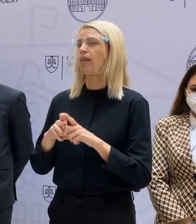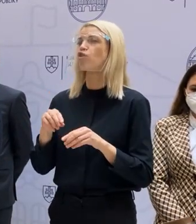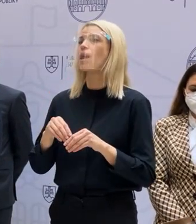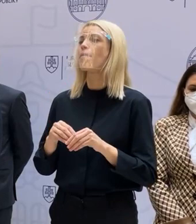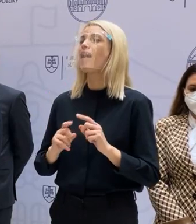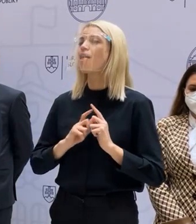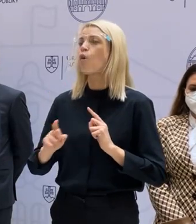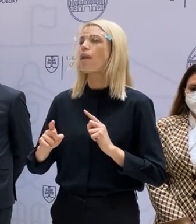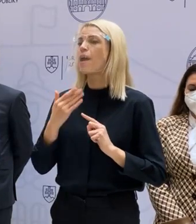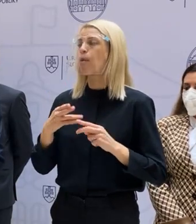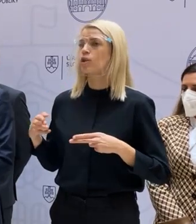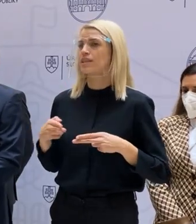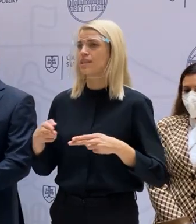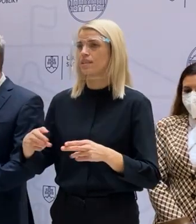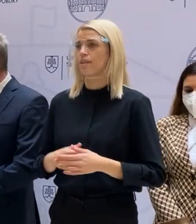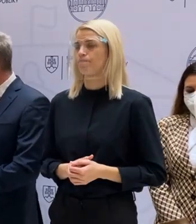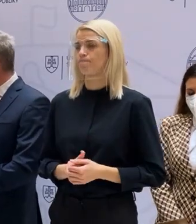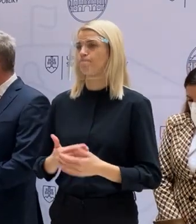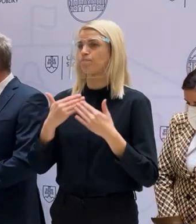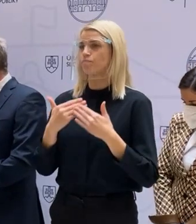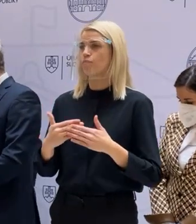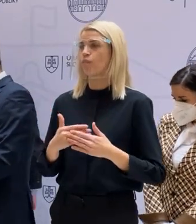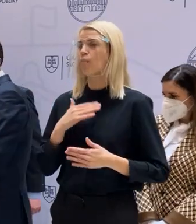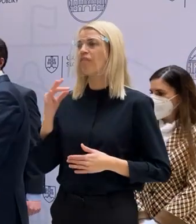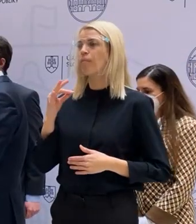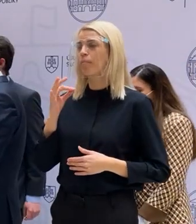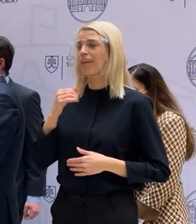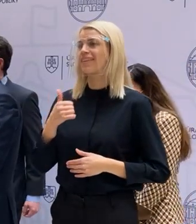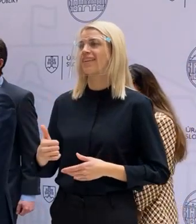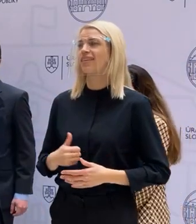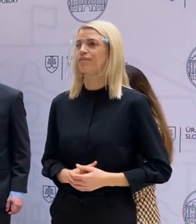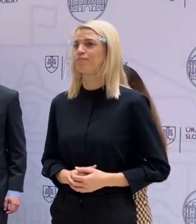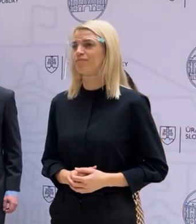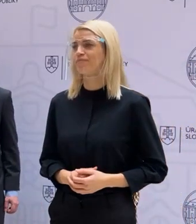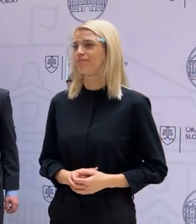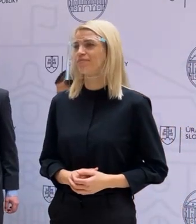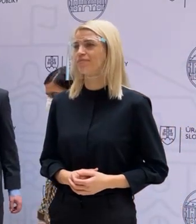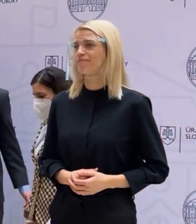po ceste. Ďakujem veľmi pekne. Ďakujem veľmi pekne, pekný deň, dovidenia.